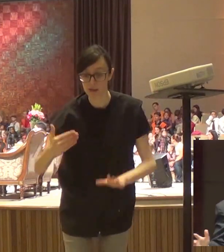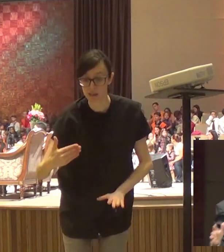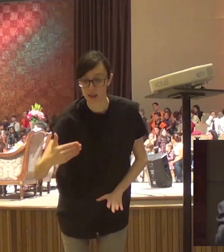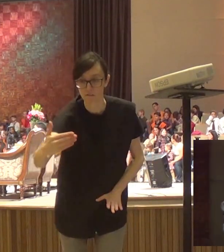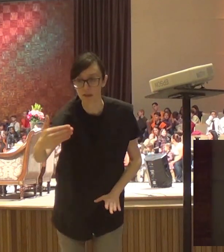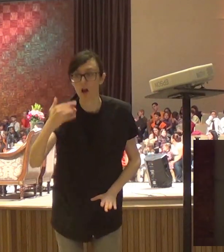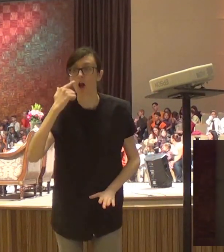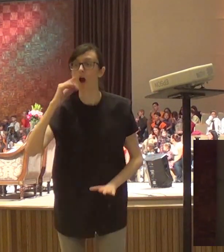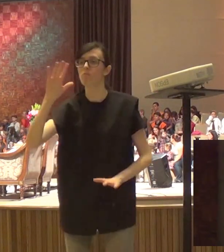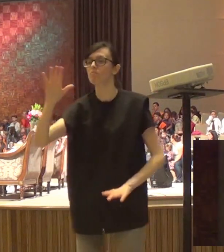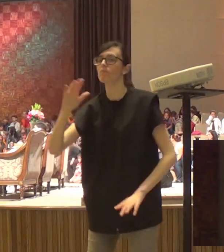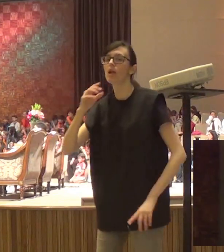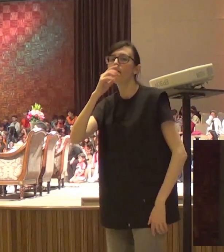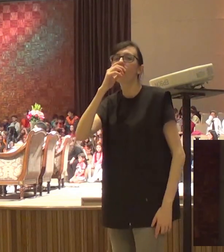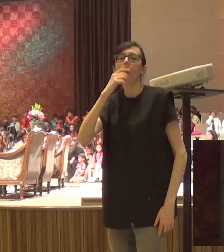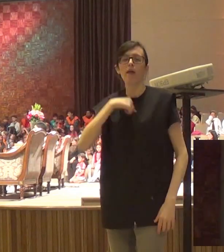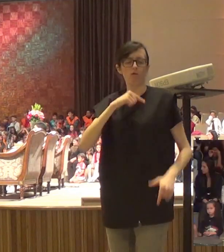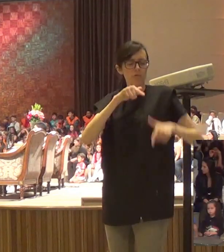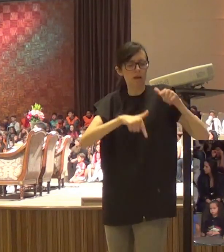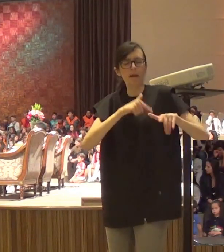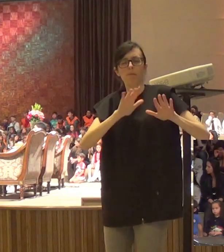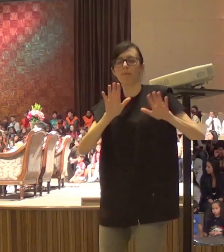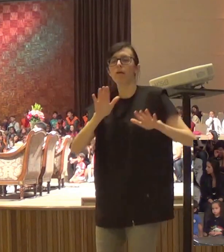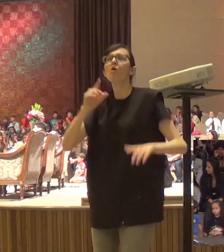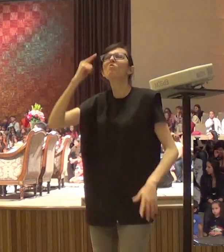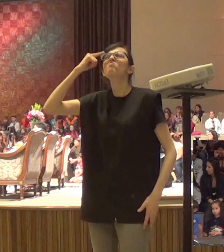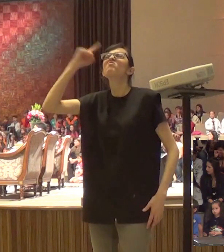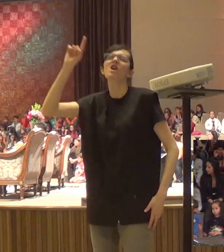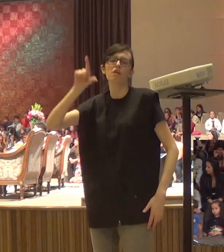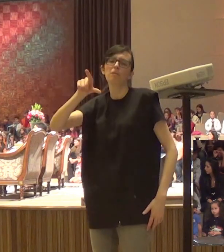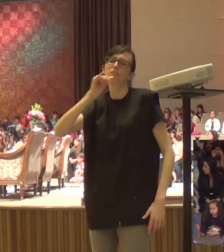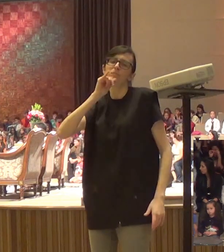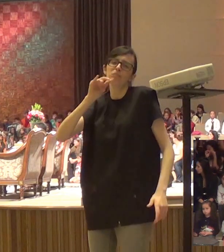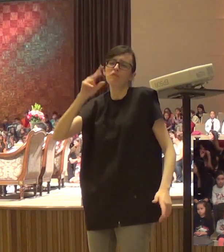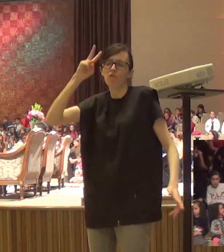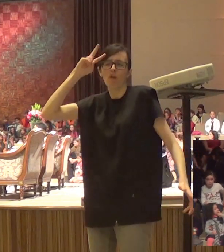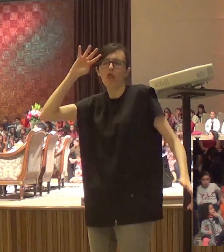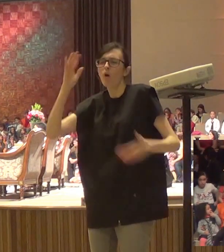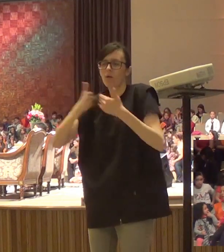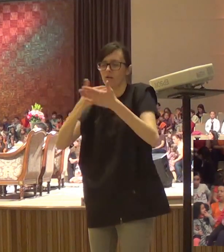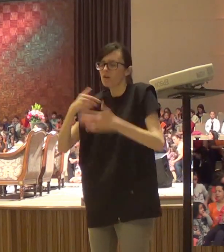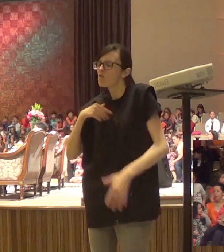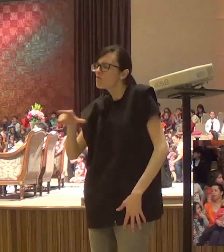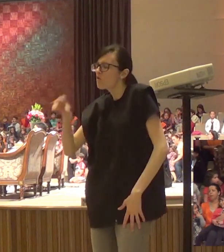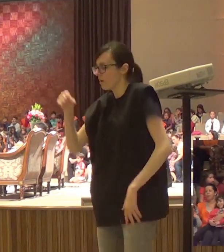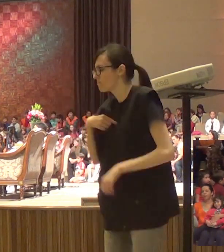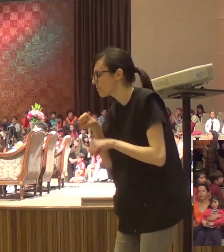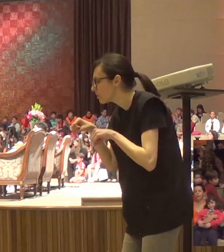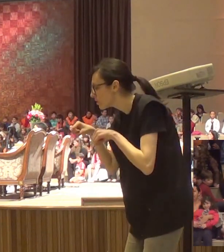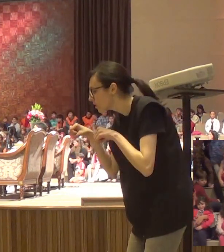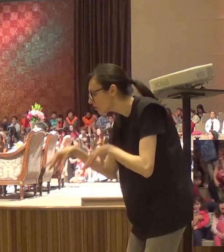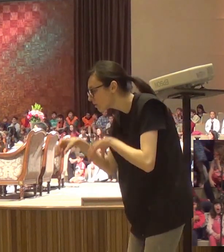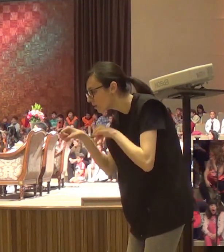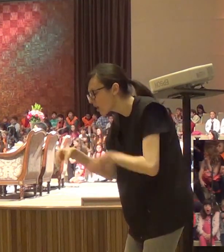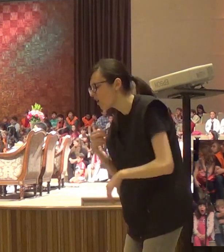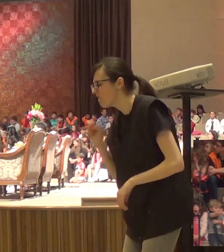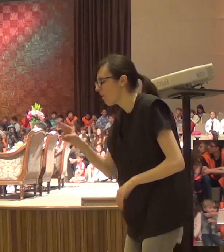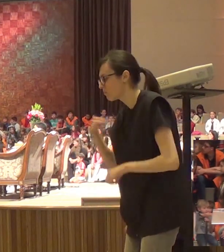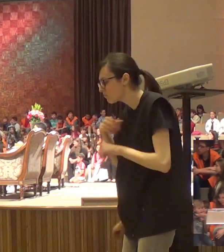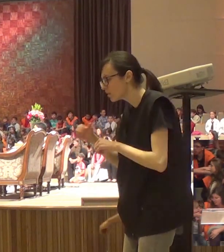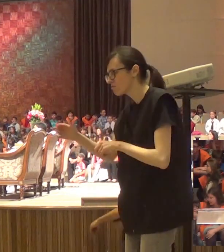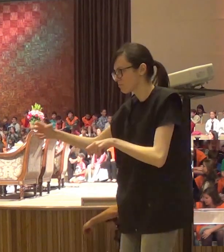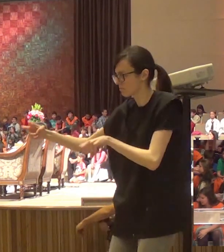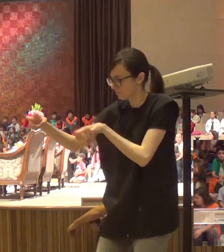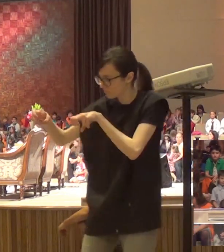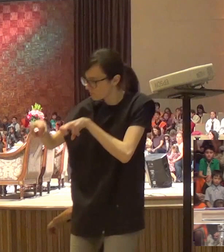pensarmos assim, olha, essa semana eu vou tirar uma noite para ensinar o meu filho sobre liderança. O que eu sei falar, que eu sei ensinar é sobre liderança.